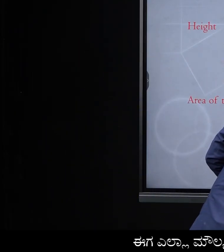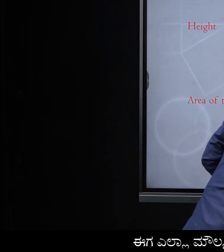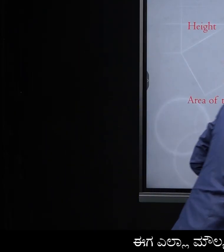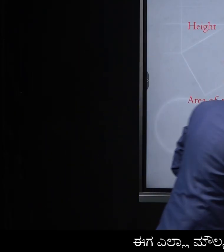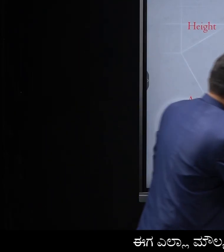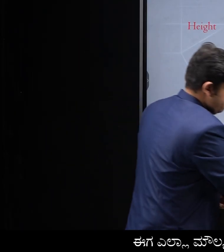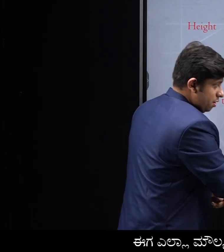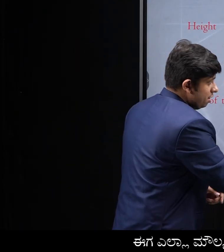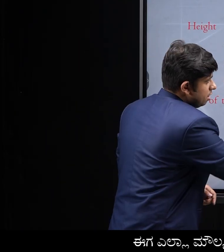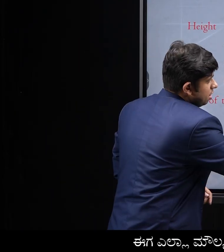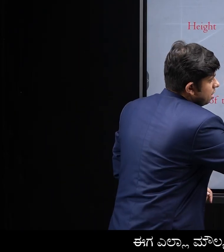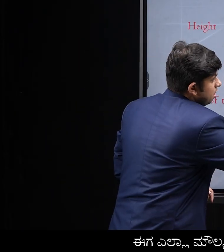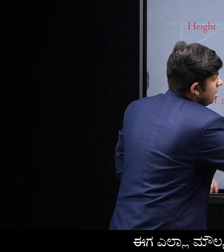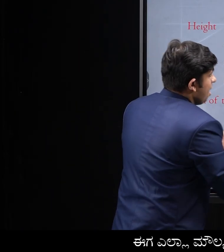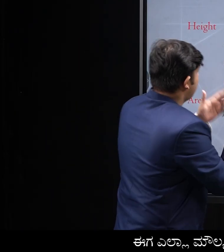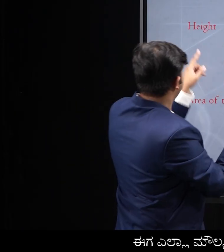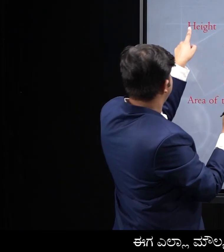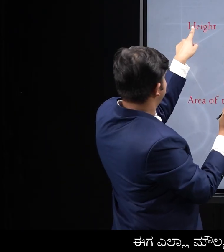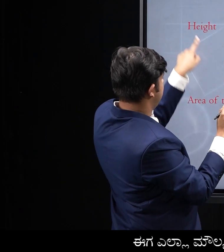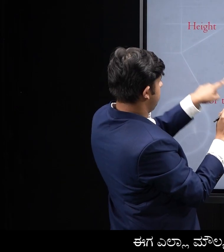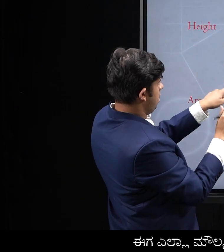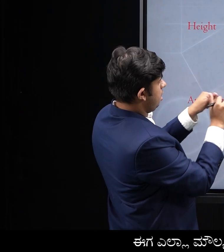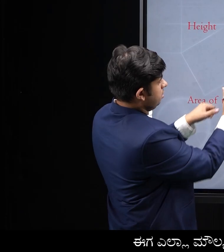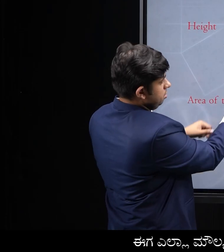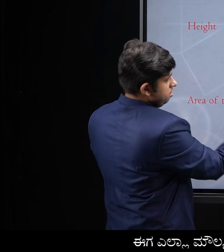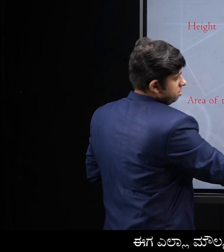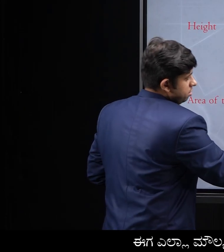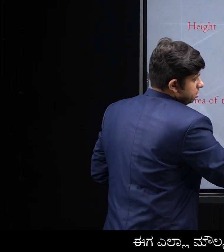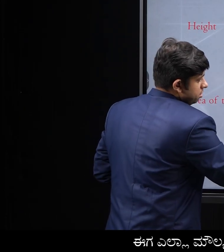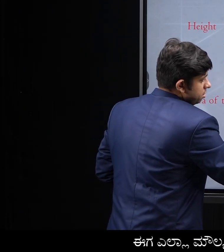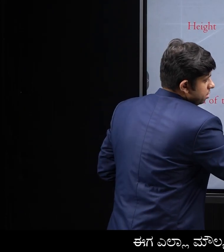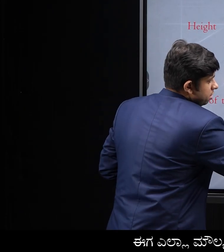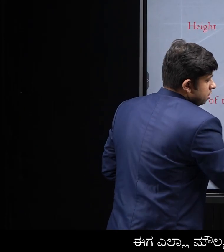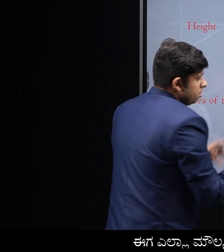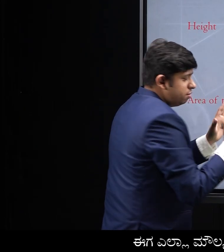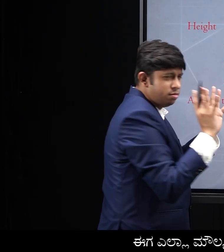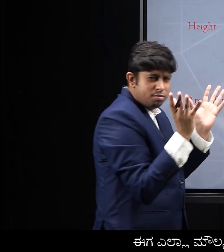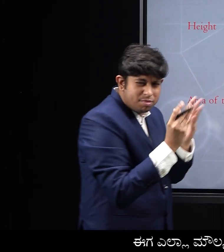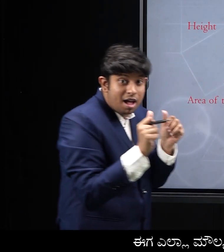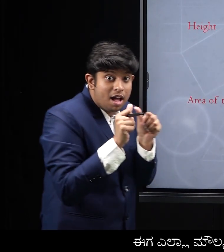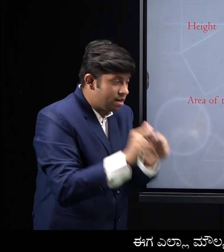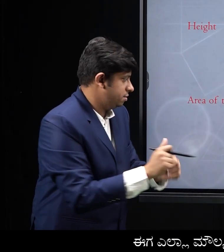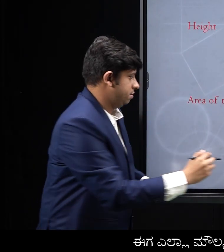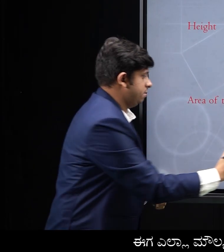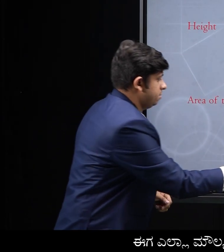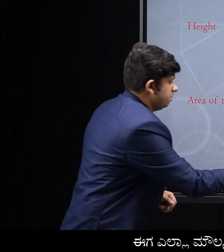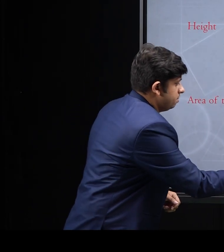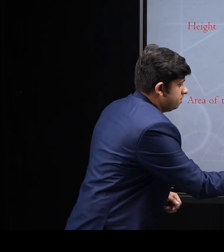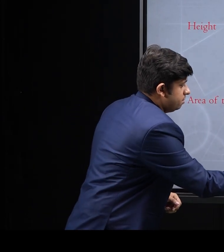ಬದಲಿಸಿ ನಾವು ಇಸ್ ಈಕ್ವಲ್ ಟು ಅರ್ಧ ಇಂಟು 4 ಇಂಟು 2 ಸ್ಕ್ವೇರ್ ರೂಟ್ 15 ಅನ್ನು ಪಡೆಯುತ್ತೇವೆ. ಇಸ್ ಈಕ್ವಲ್